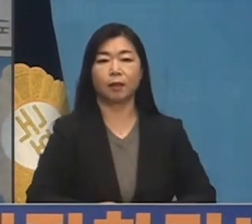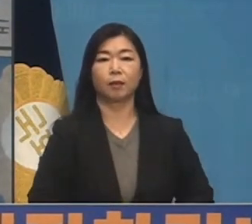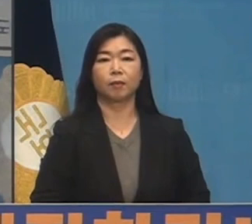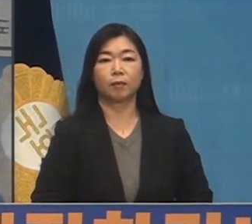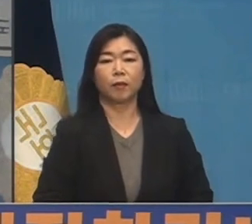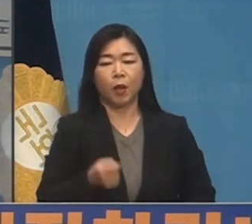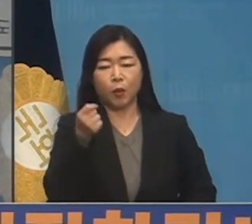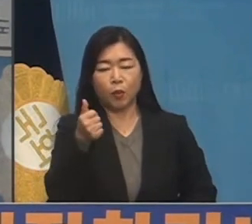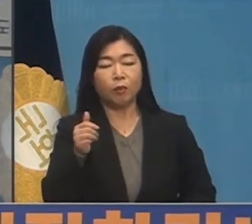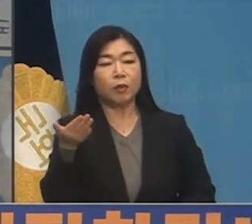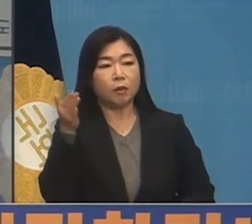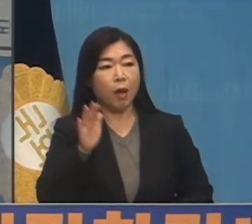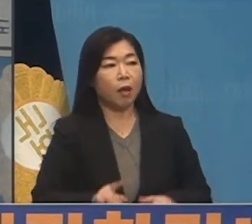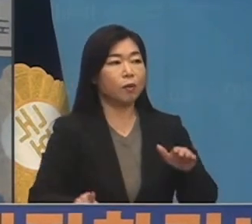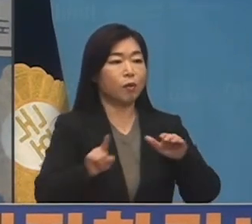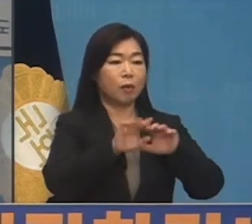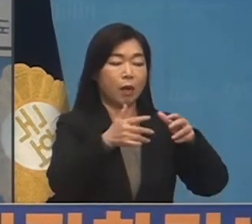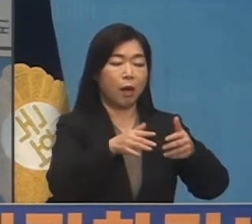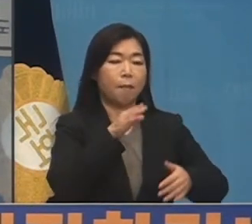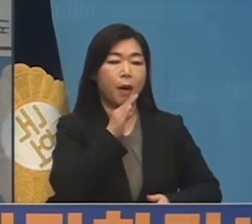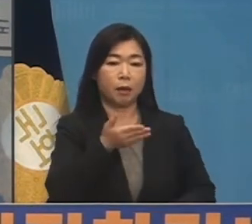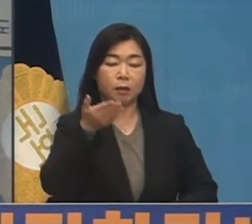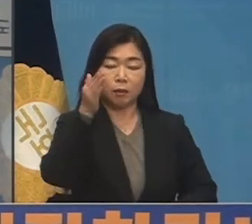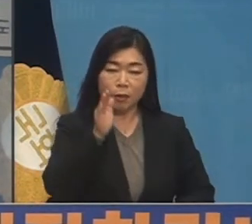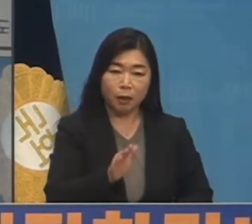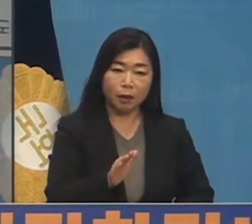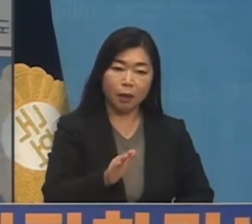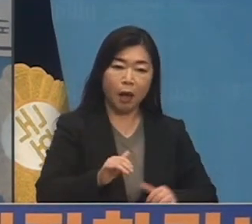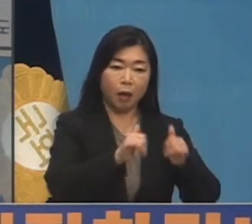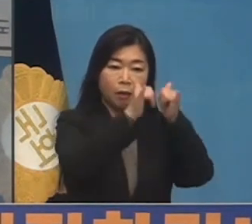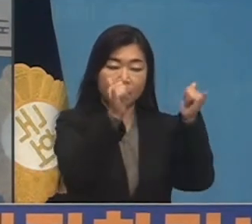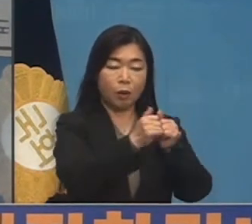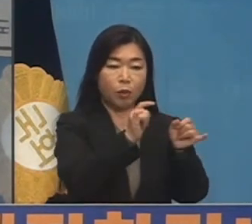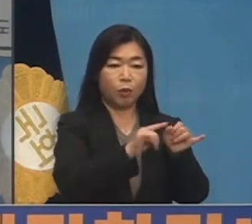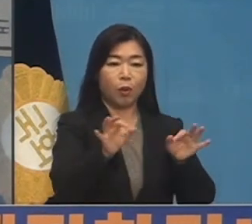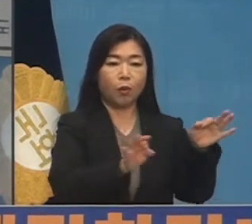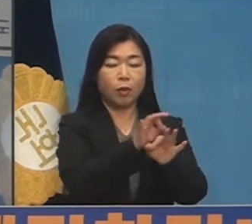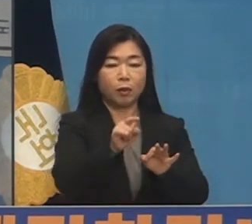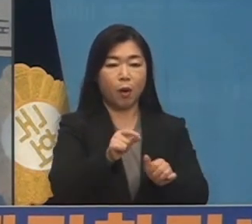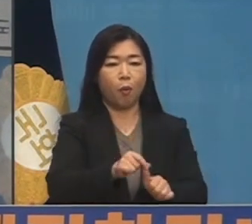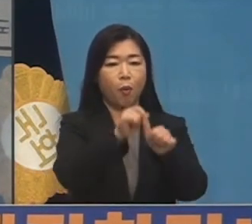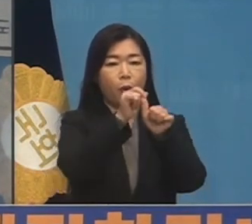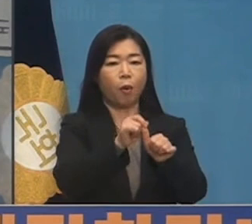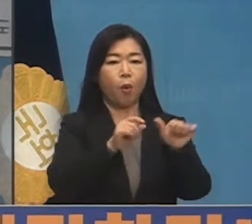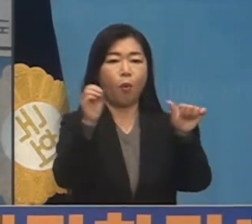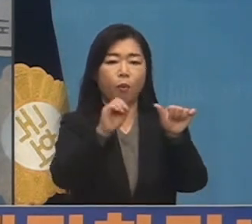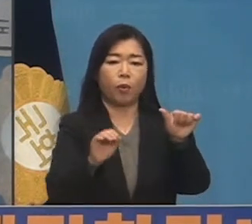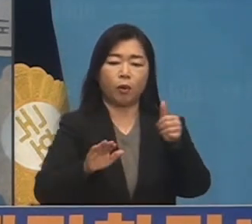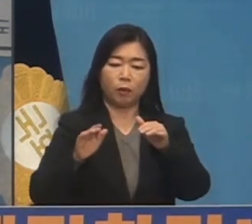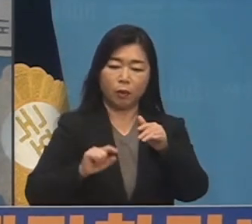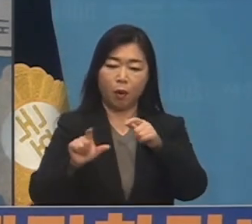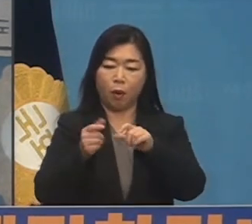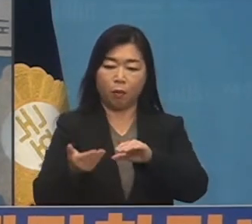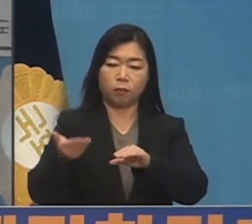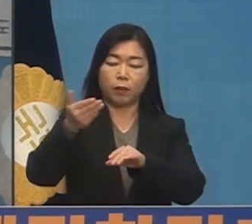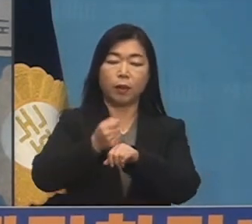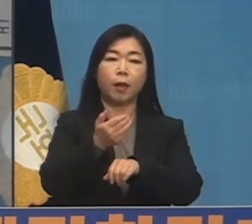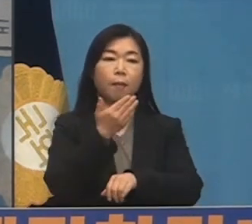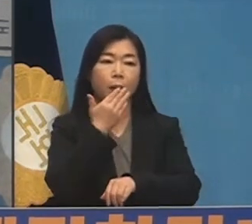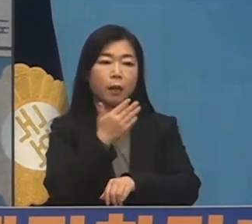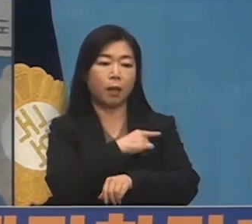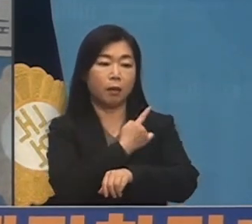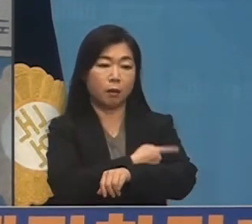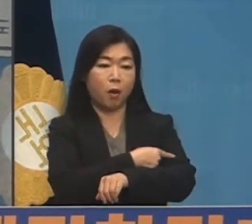이미 선진국에 진입했다고 평가하는 우리나라가 사회적 경제 부문에서 고용률 5%포인트 정도를 높일 수 있는